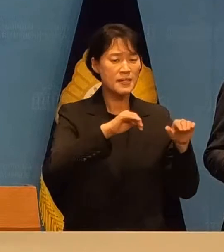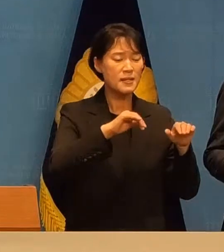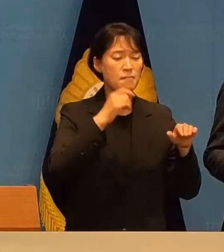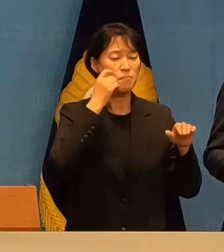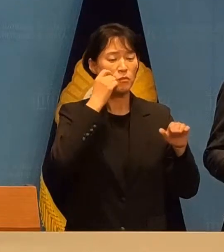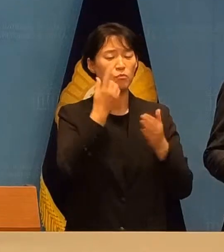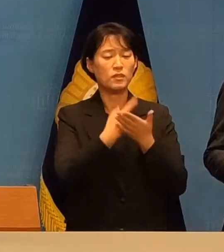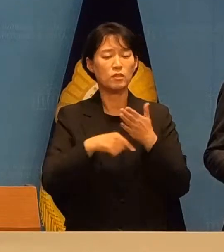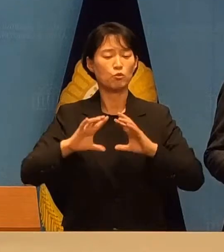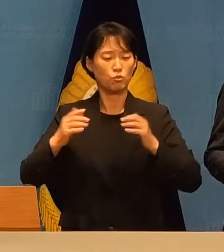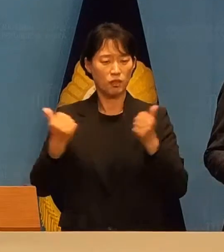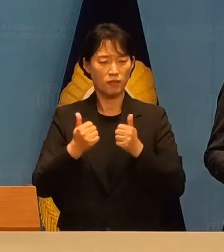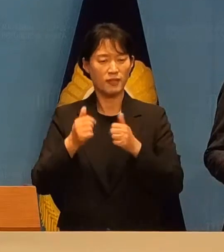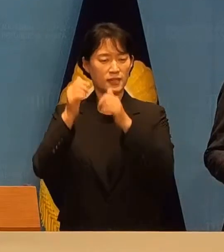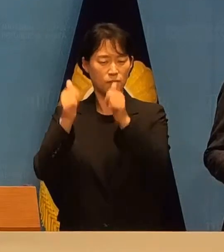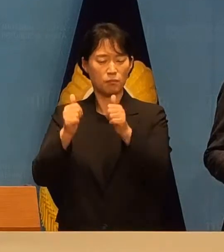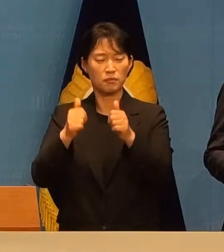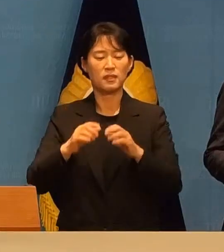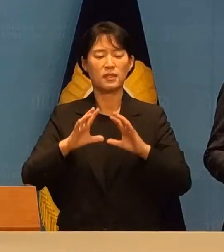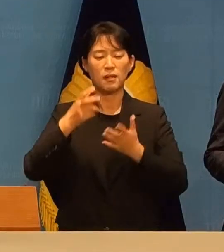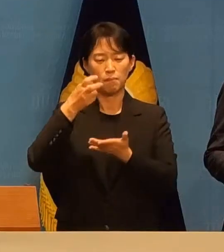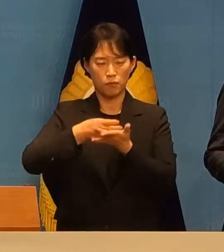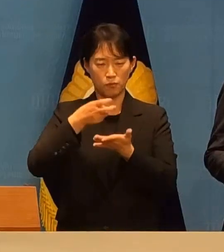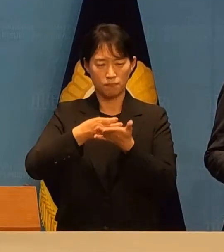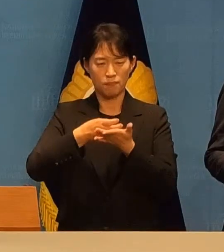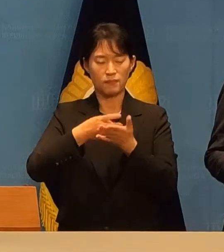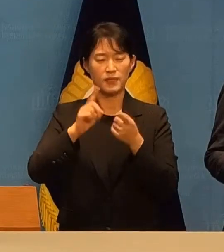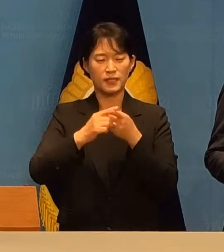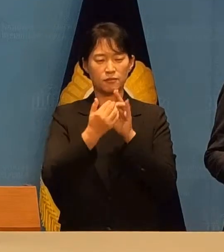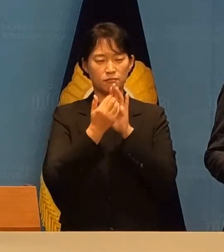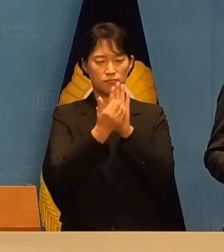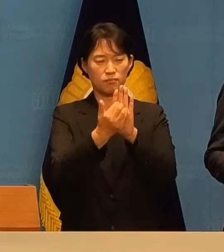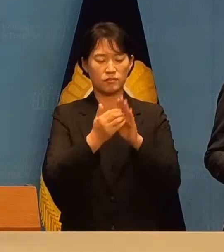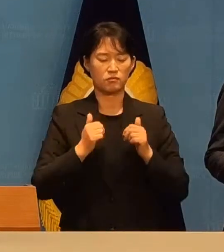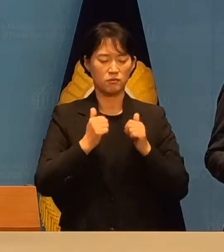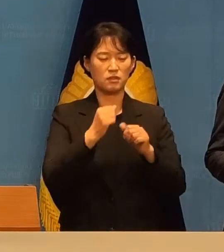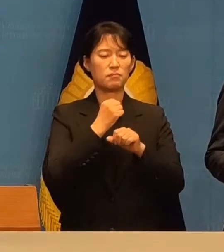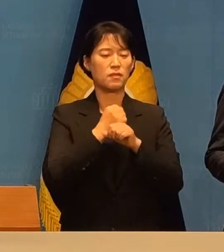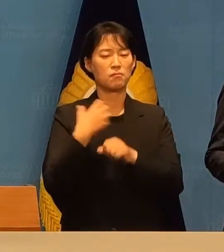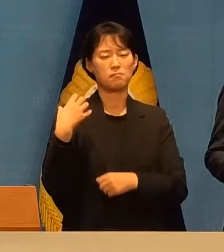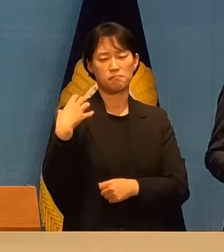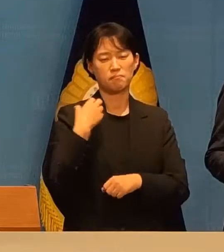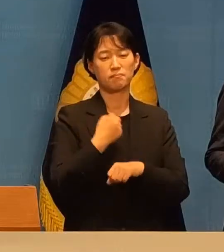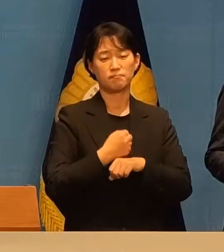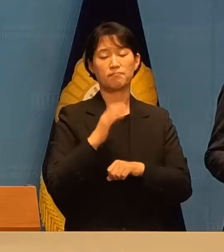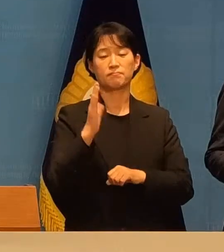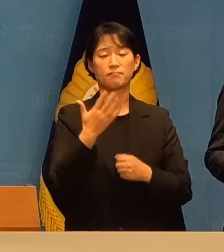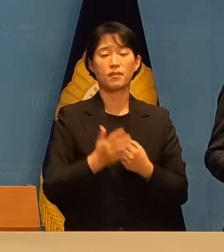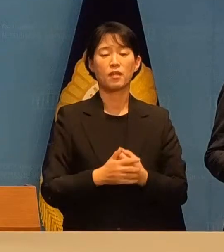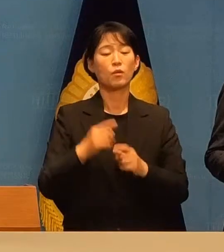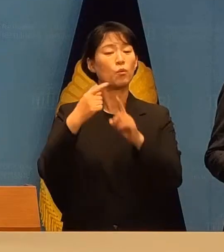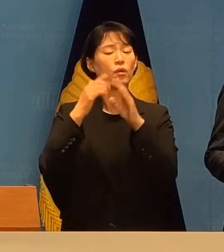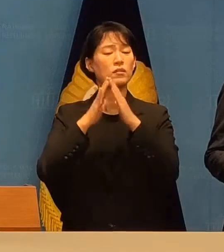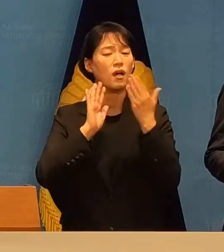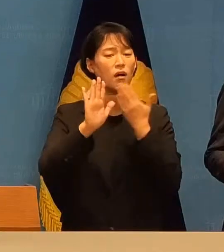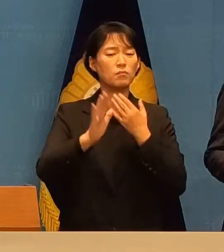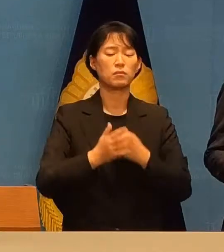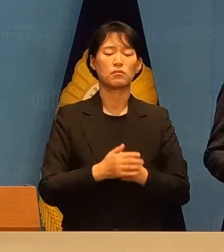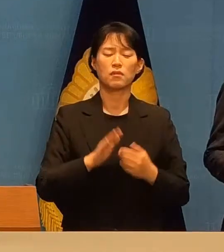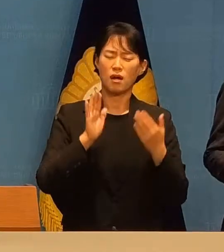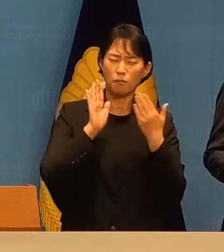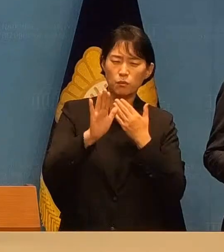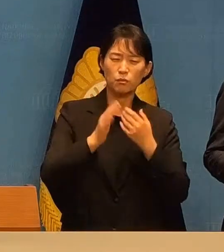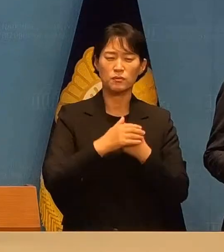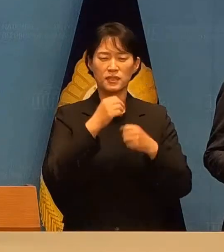않도록 국회와 사법부는 헌법적 견제 역할을 충실히 감당해야 할 것이다. 교회는